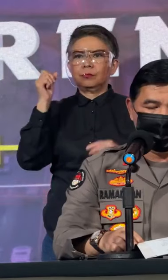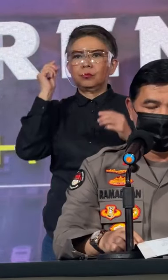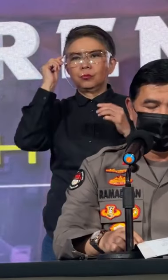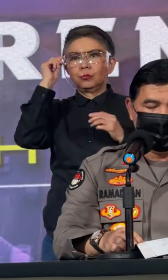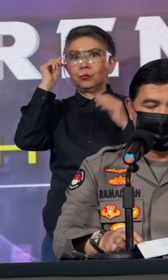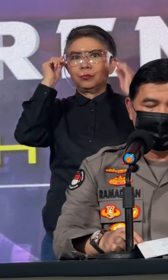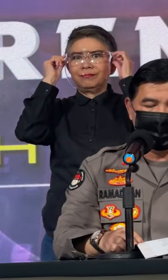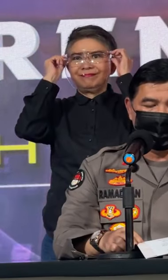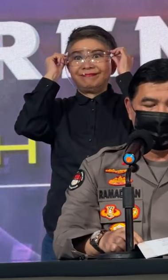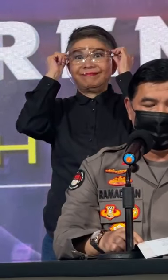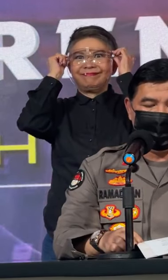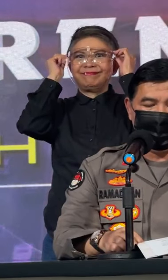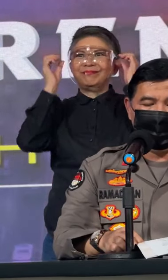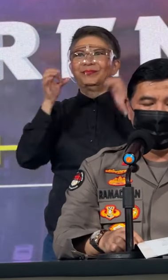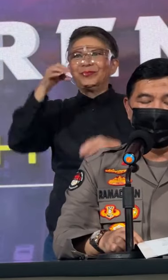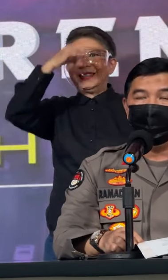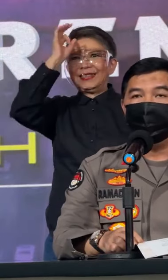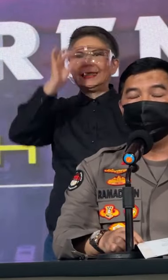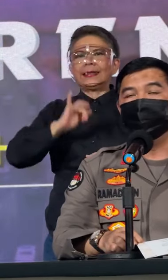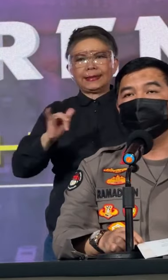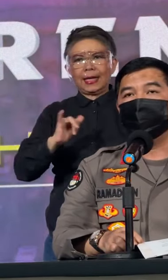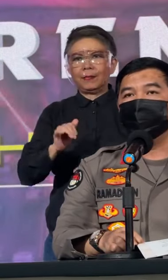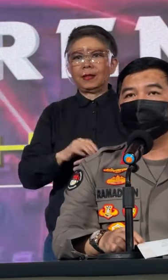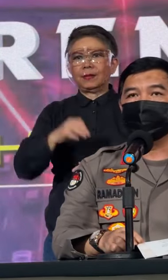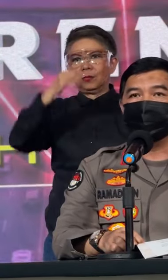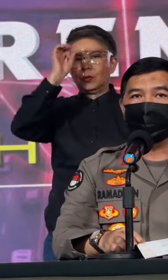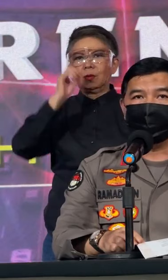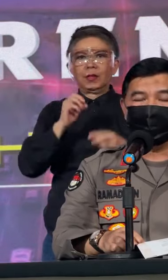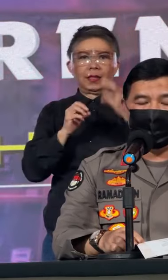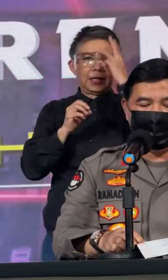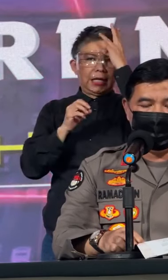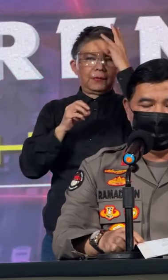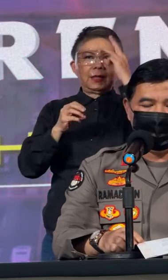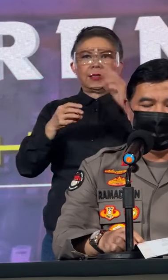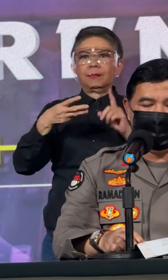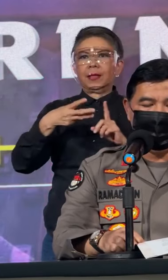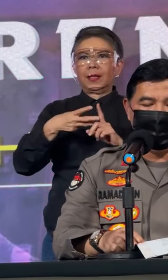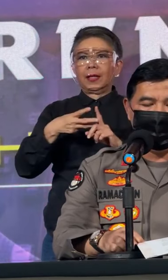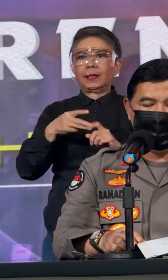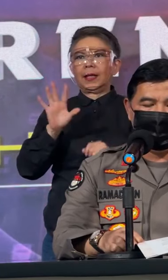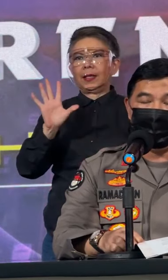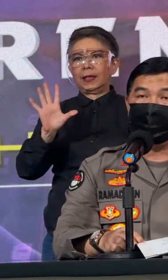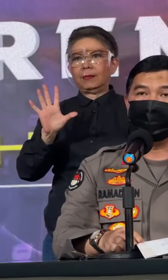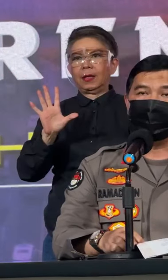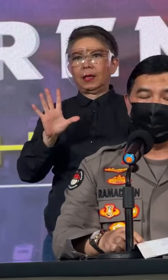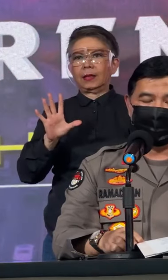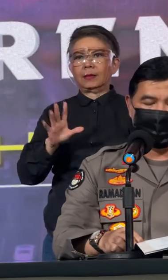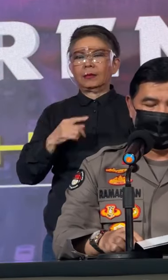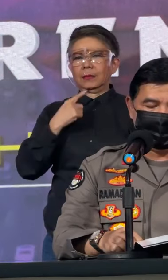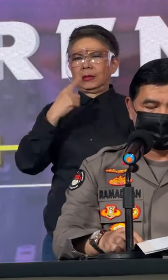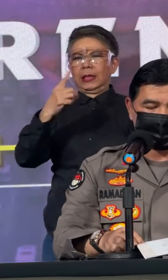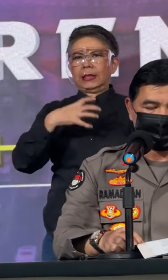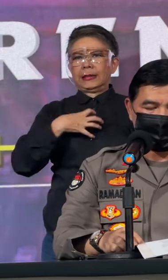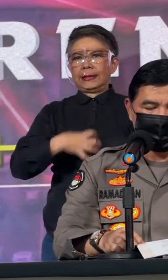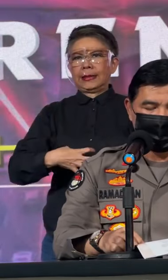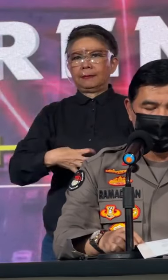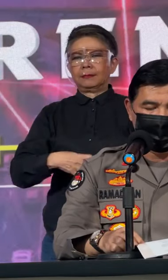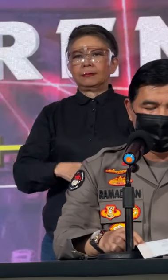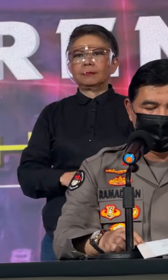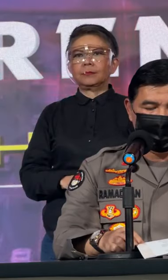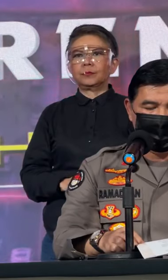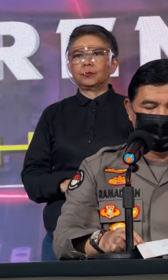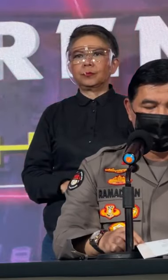sama. Kemudian di Polda Kalimantan Barat ada 5 pernyataan sikap.